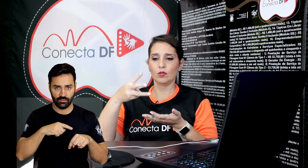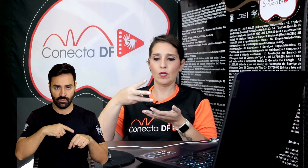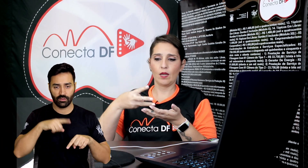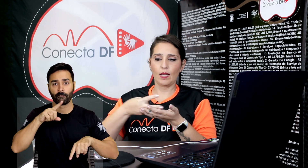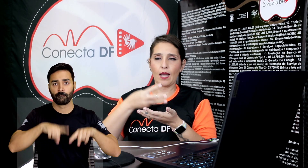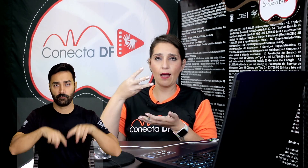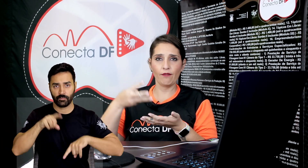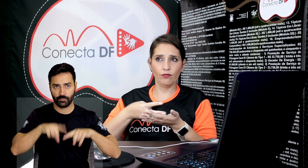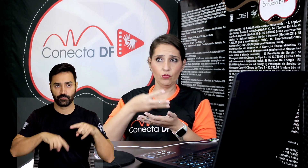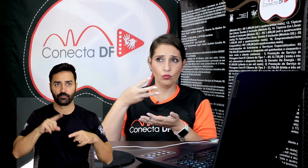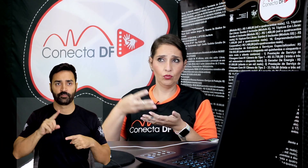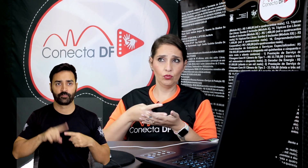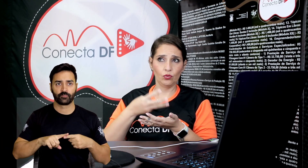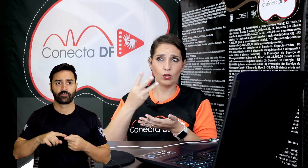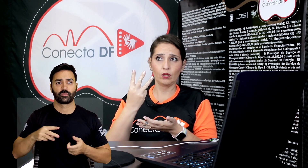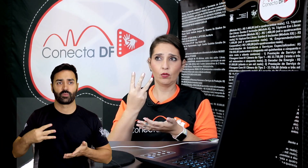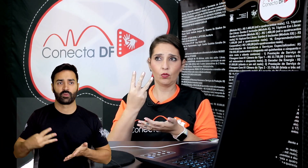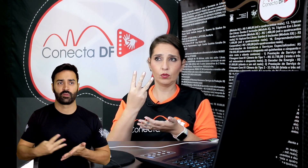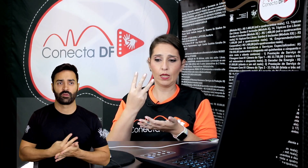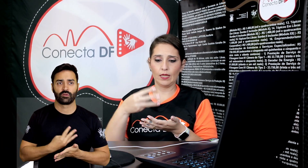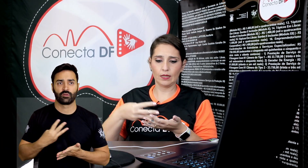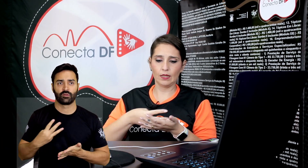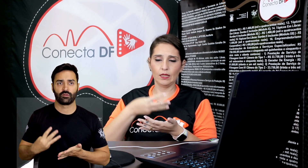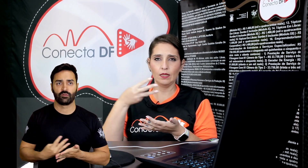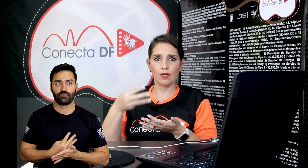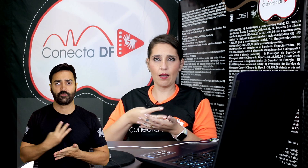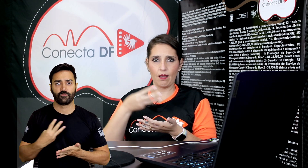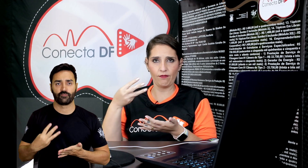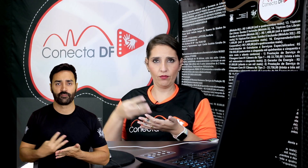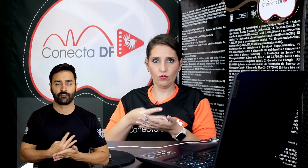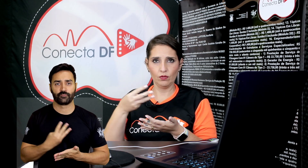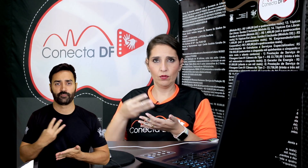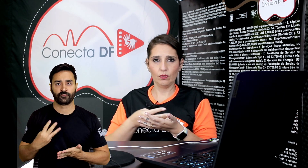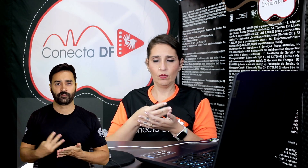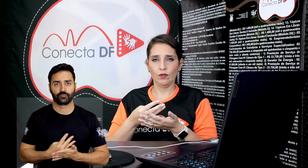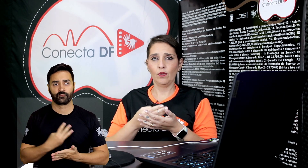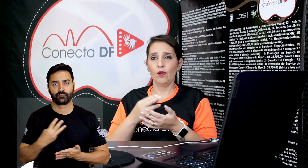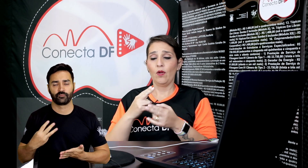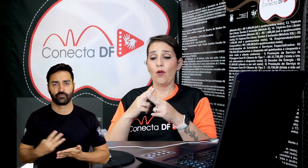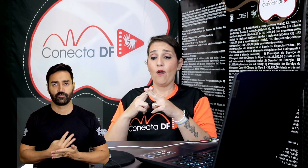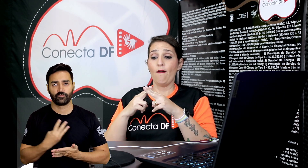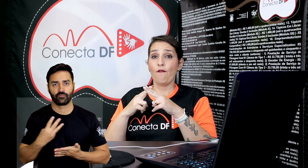temos garfo, com 3 aqui, garfo,